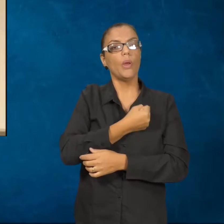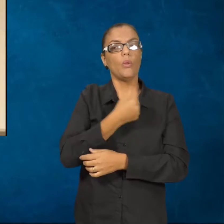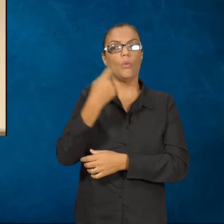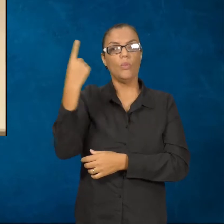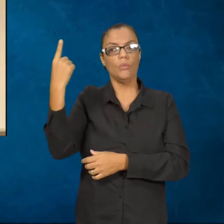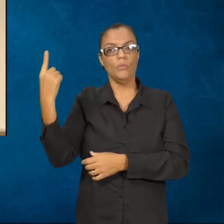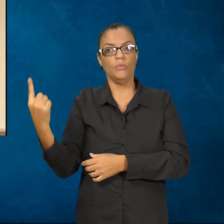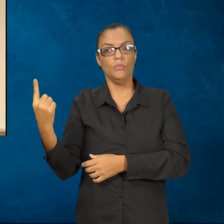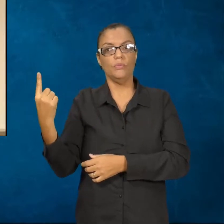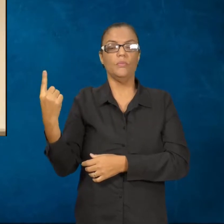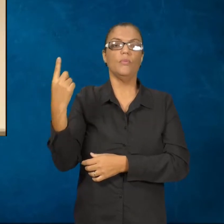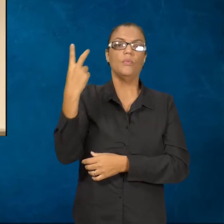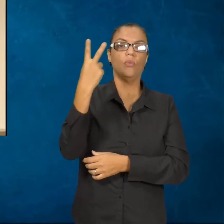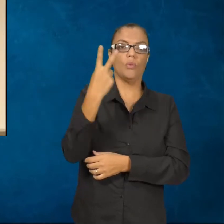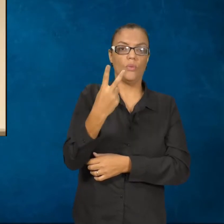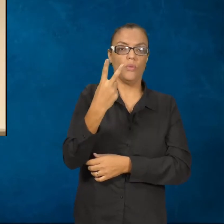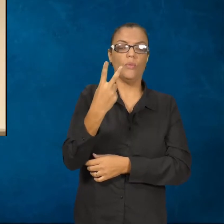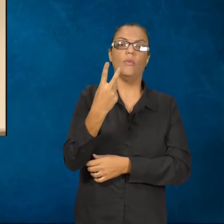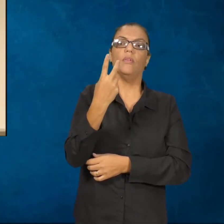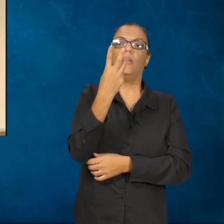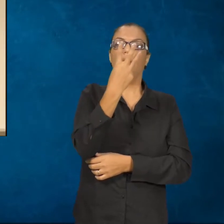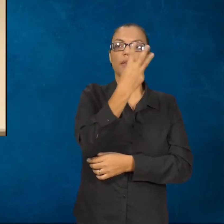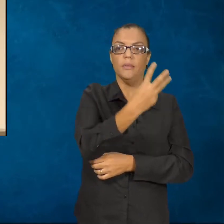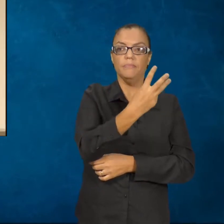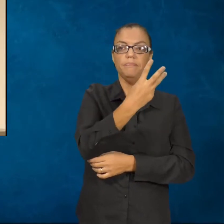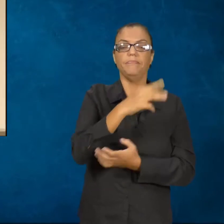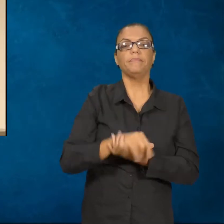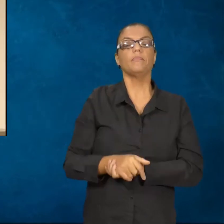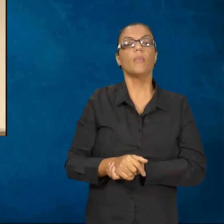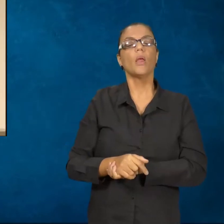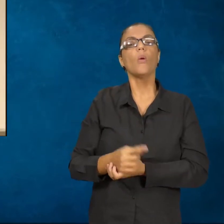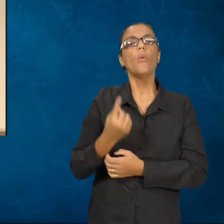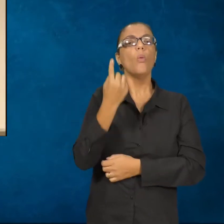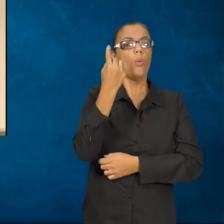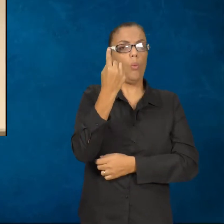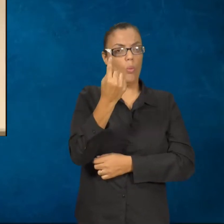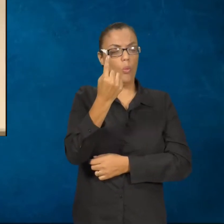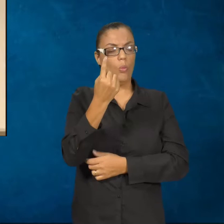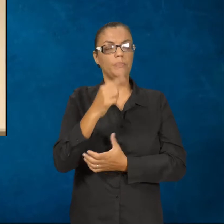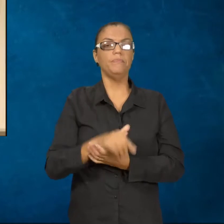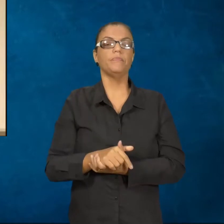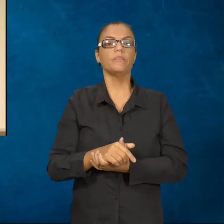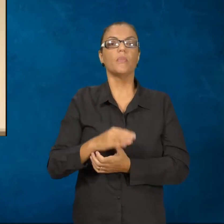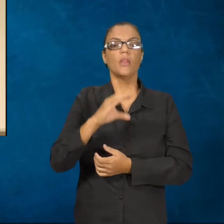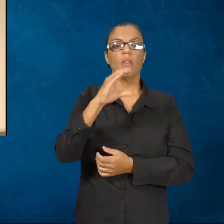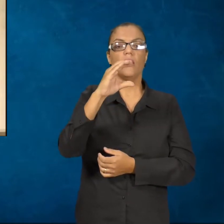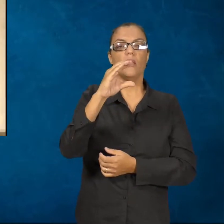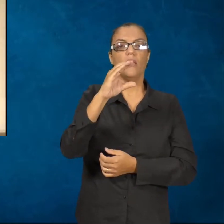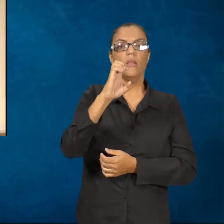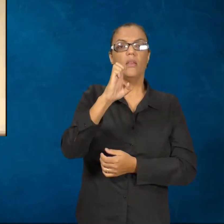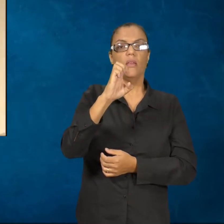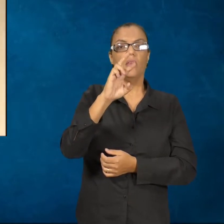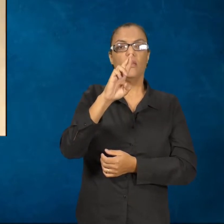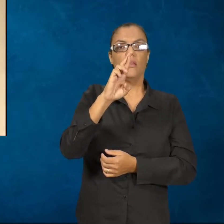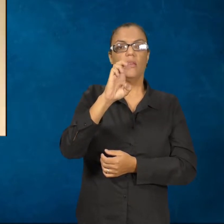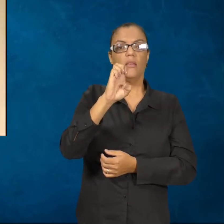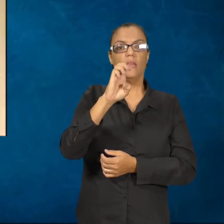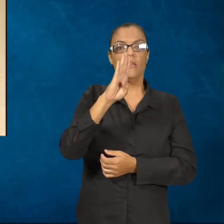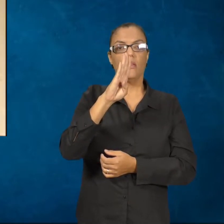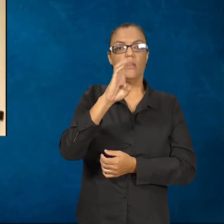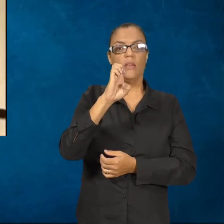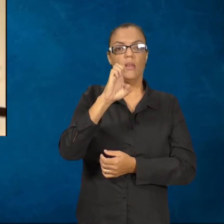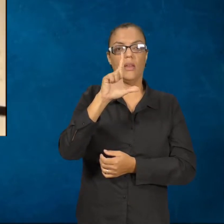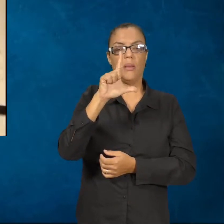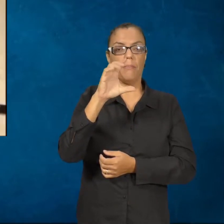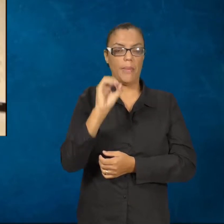2 e número 3. Número 1, cerebelo.